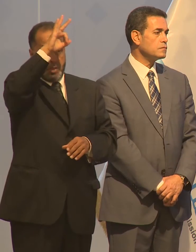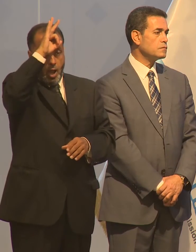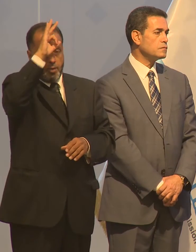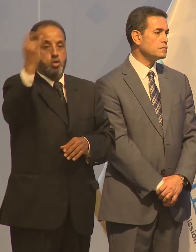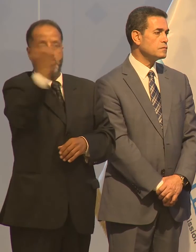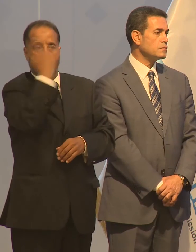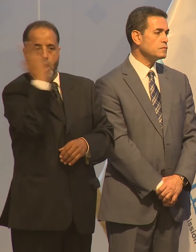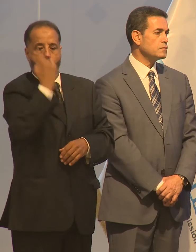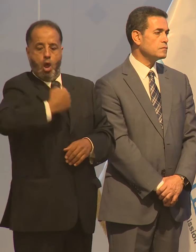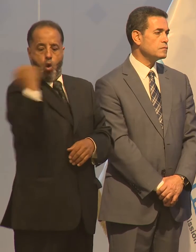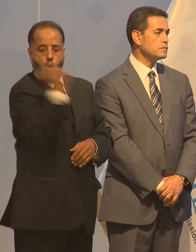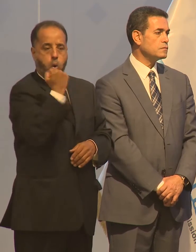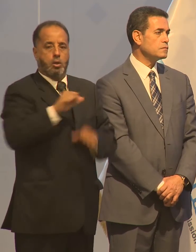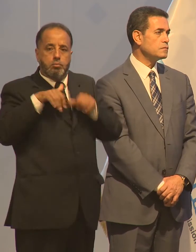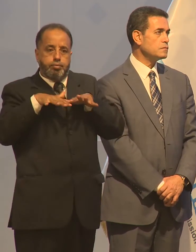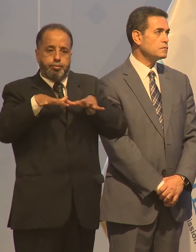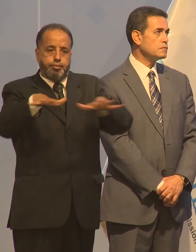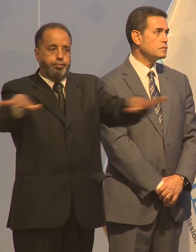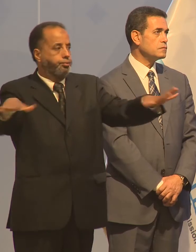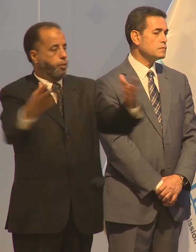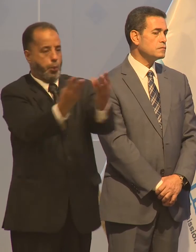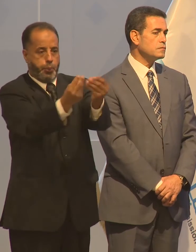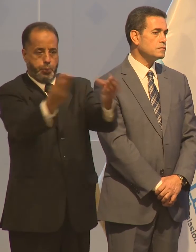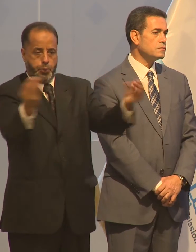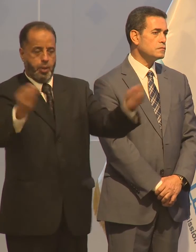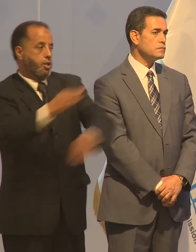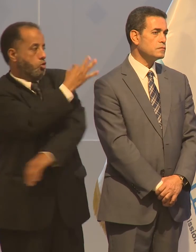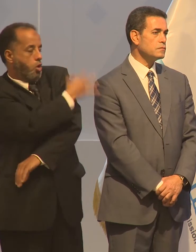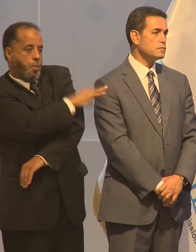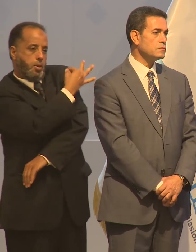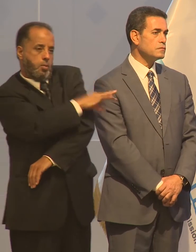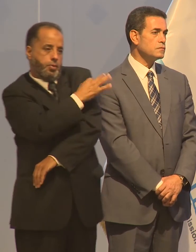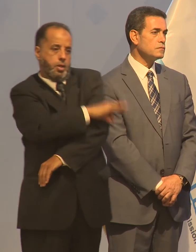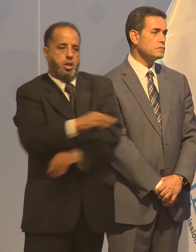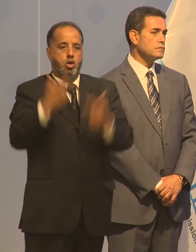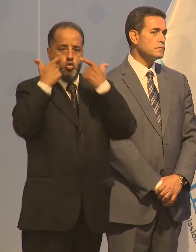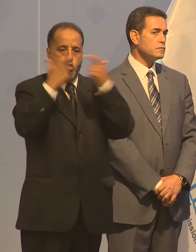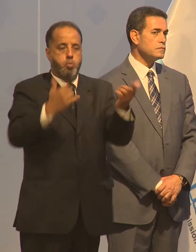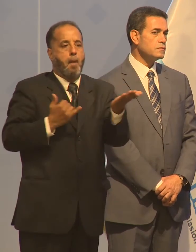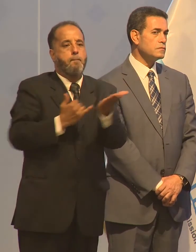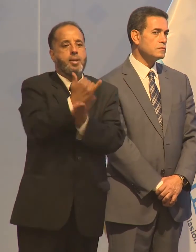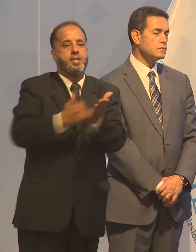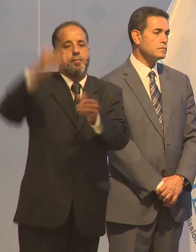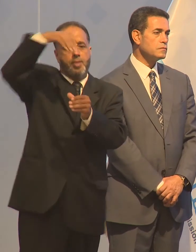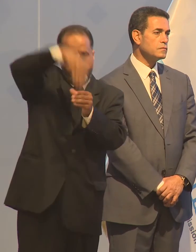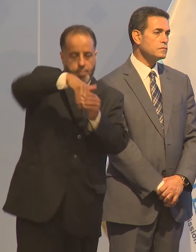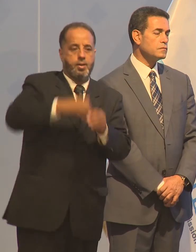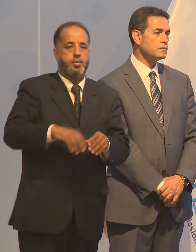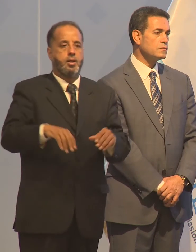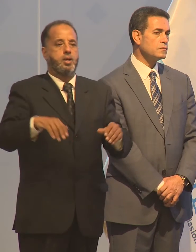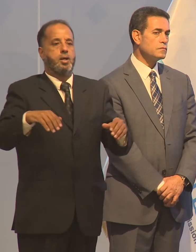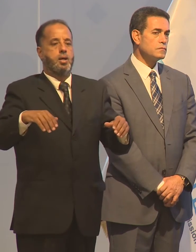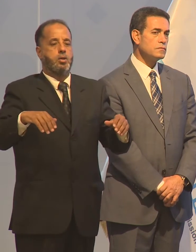بكل قوتها البشرية في ذلك اليوم لعمل تجربة لتأمين يوم انتخابي كامل، التأكد من أن وسائل